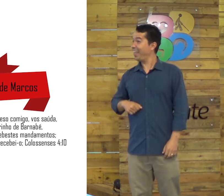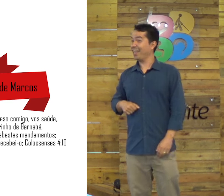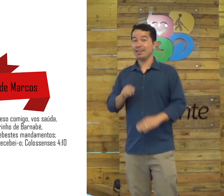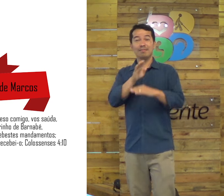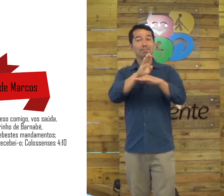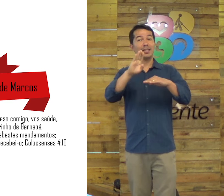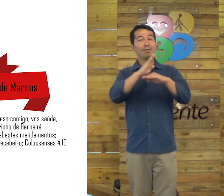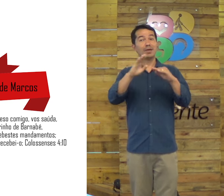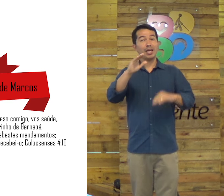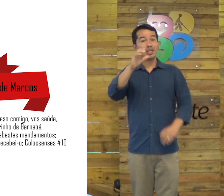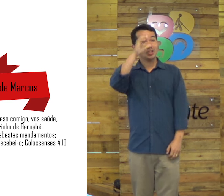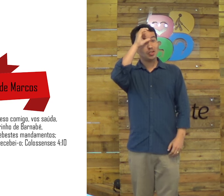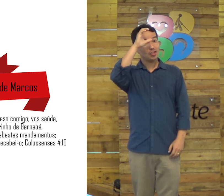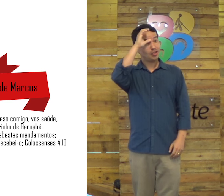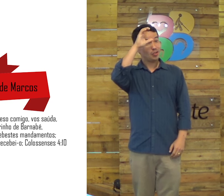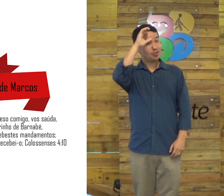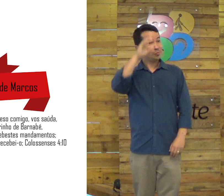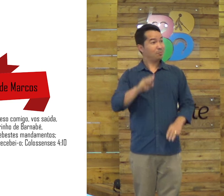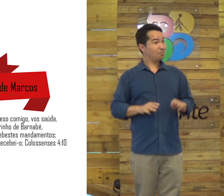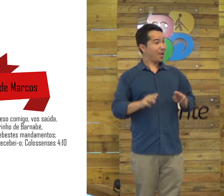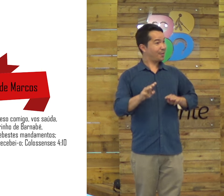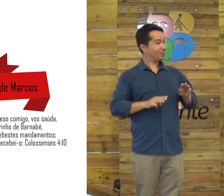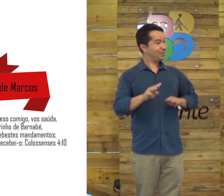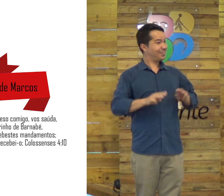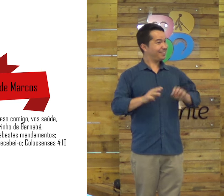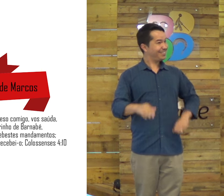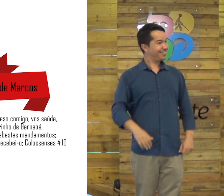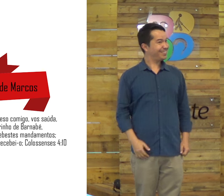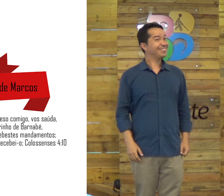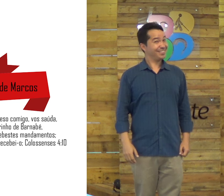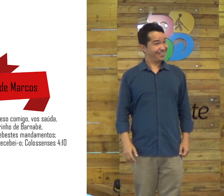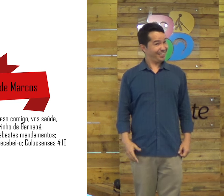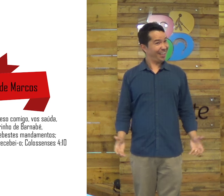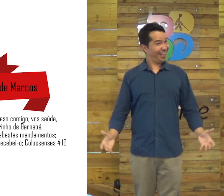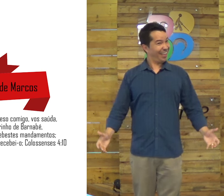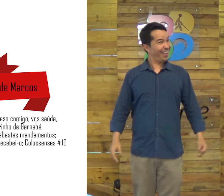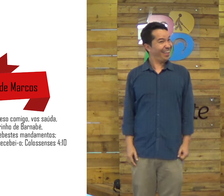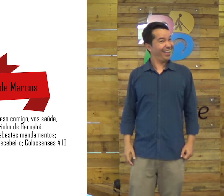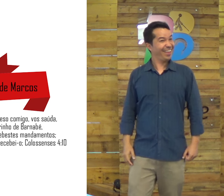É. Barnabé era tio de Marcos. Pois é.